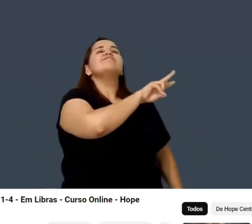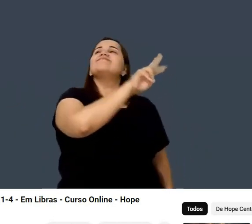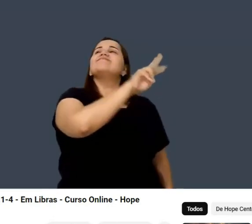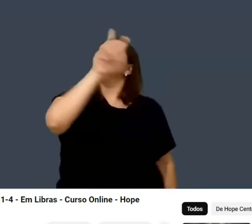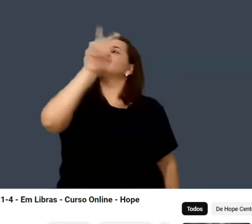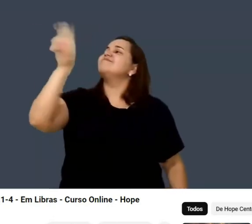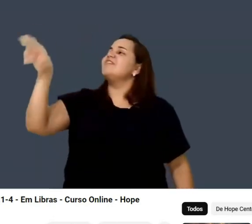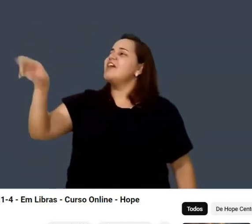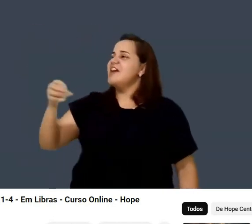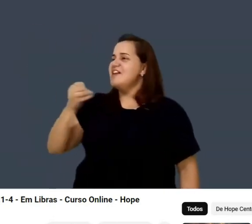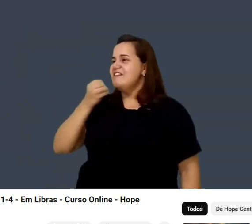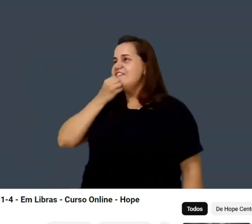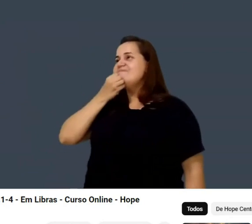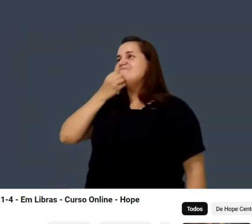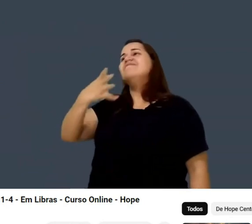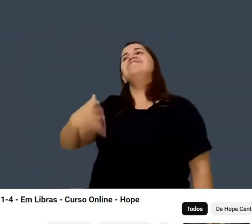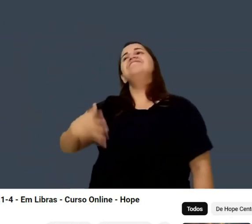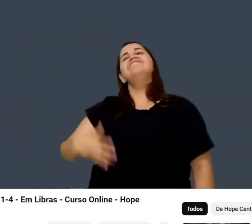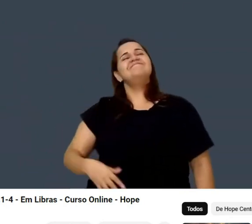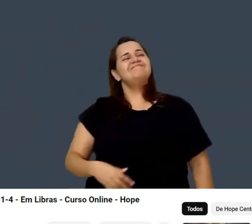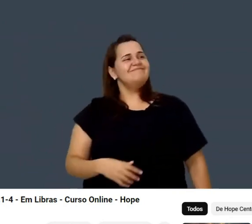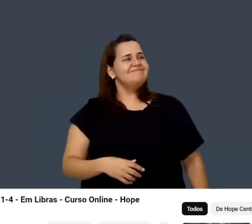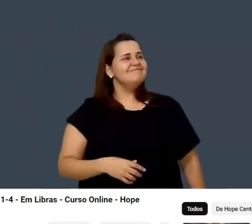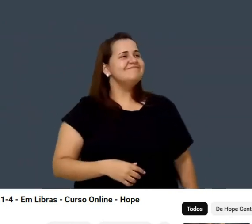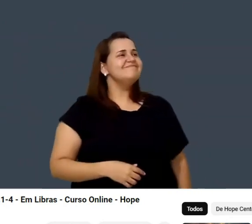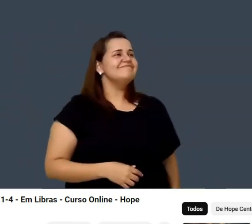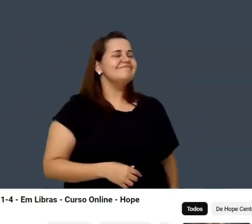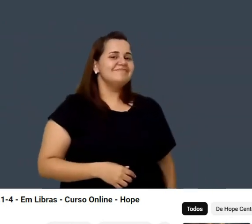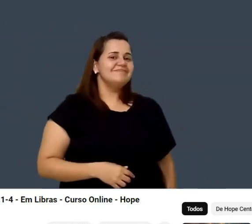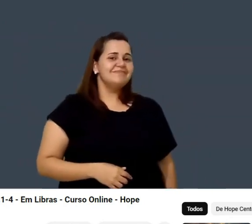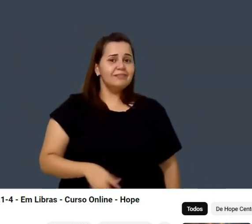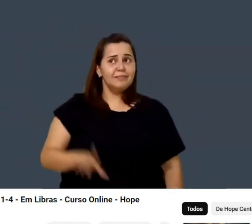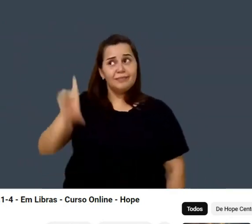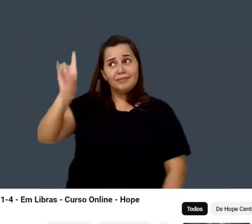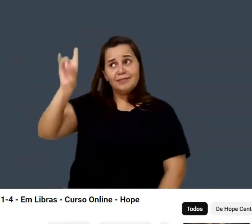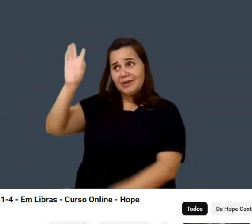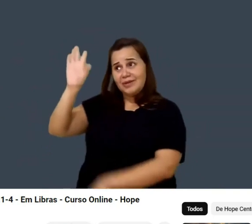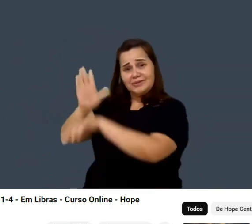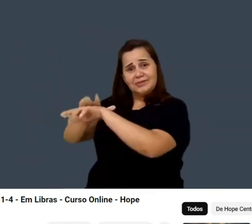e satisfeito, né? Ele disse, é muito bom.